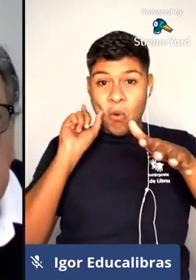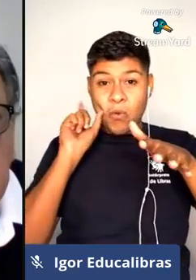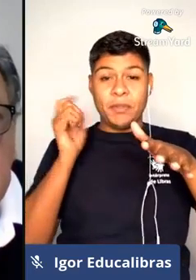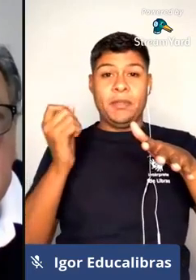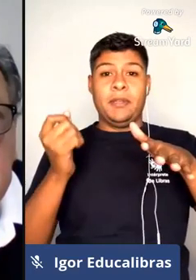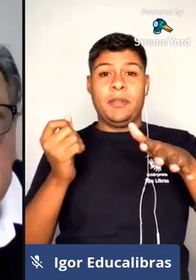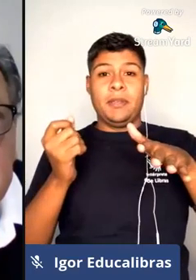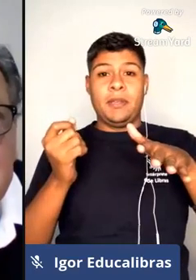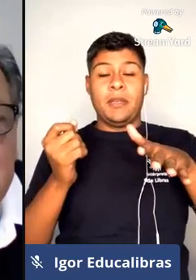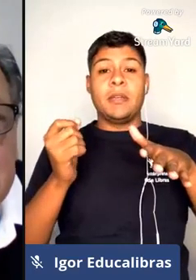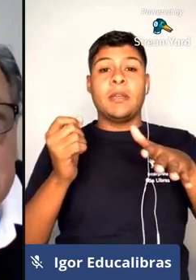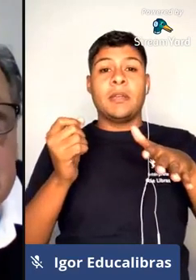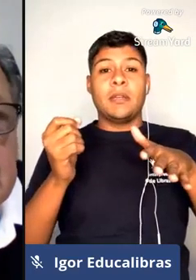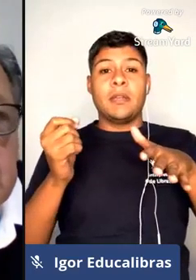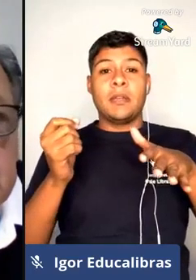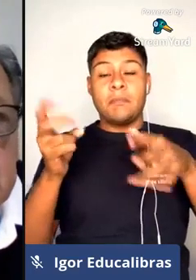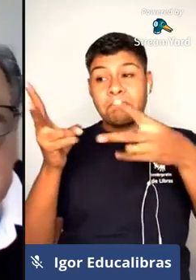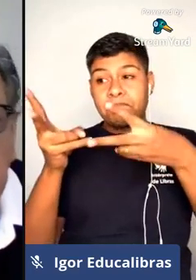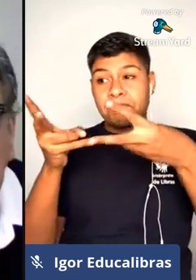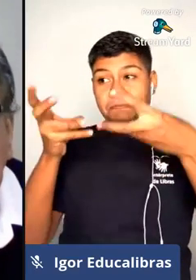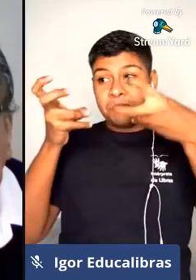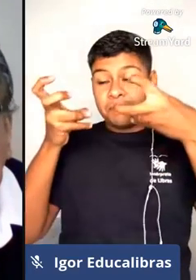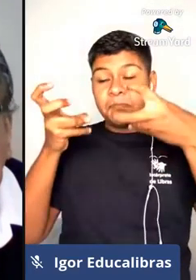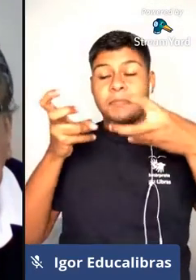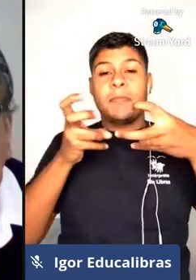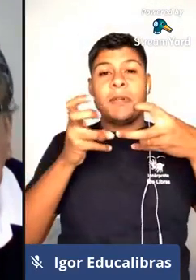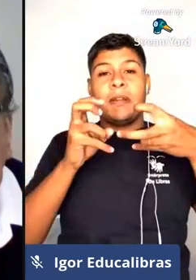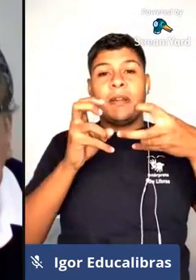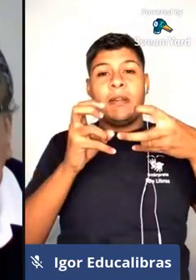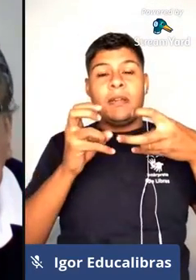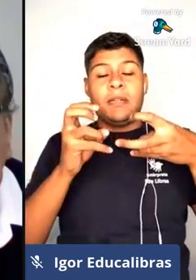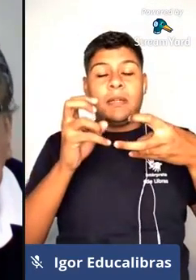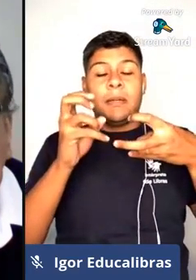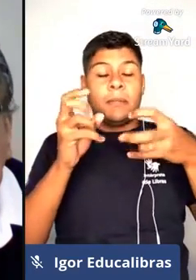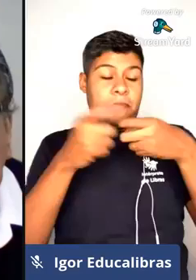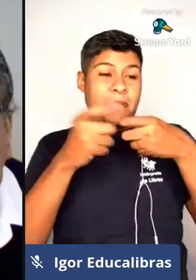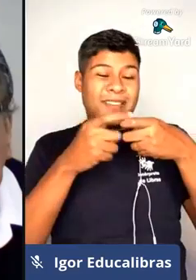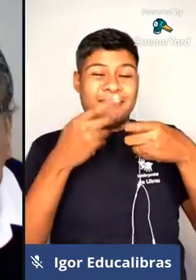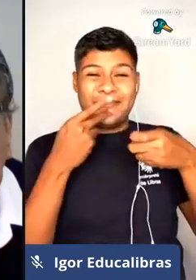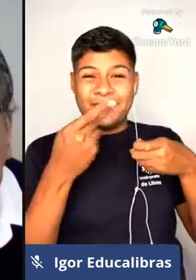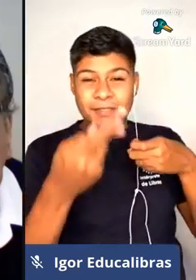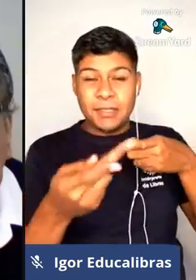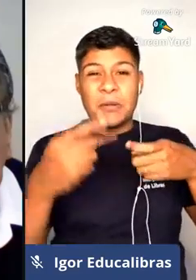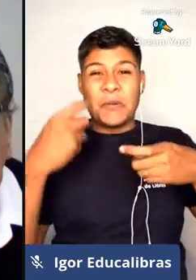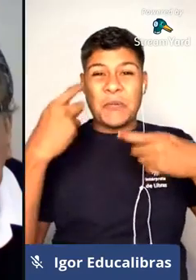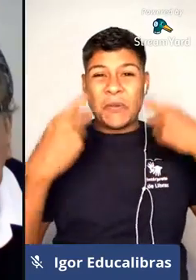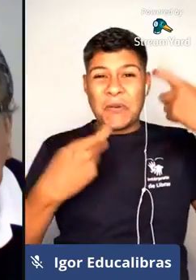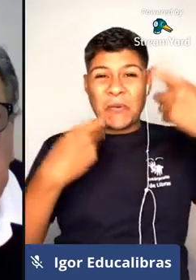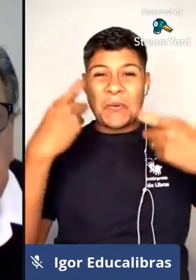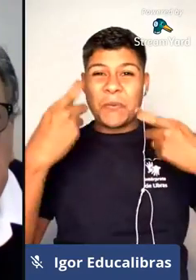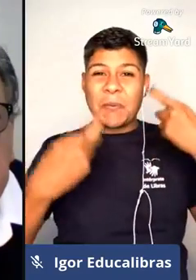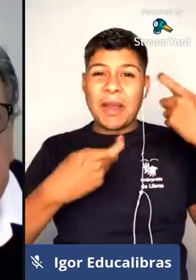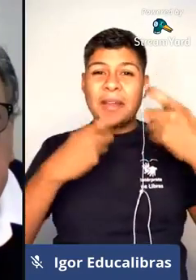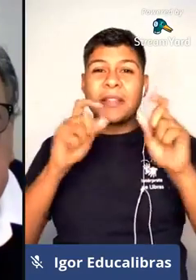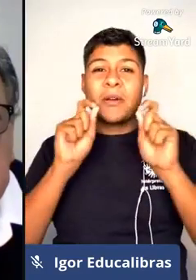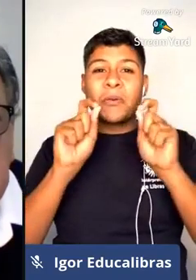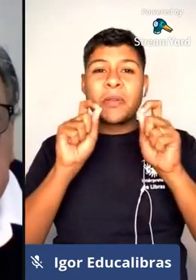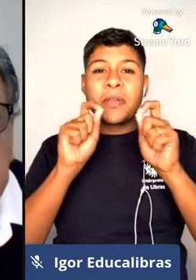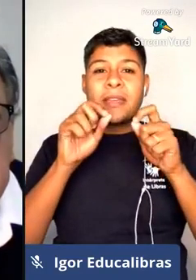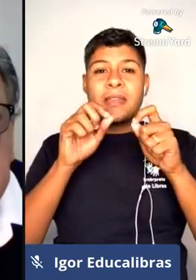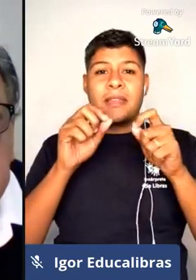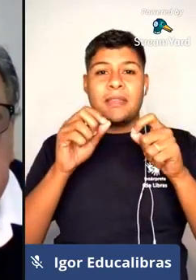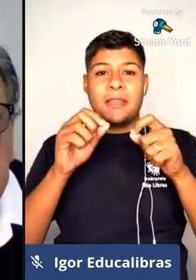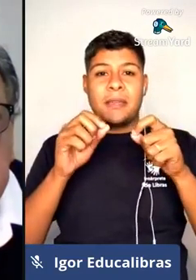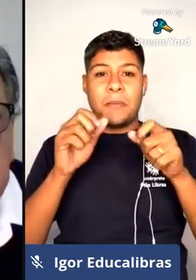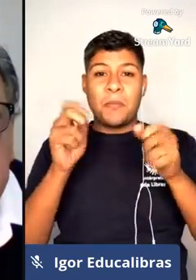a doutora Elisiane, brilhante as colocações dela, e preocupadíssima com o nível de emprego